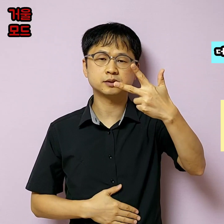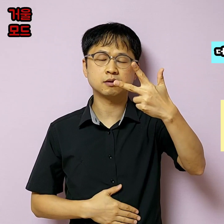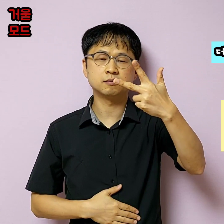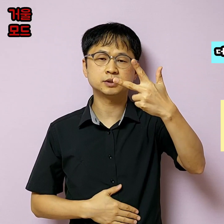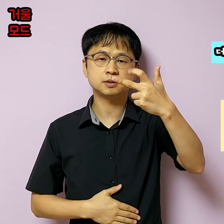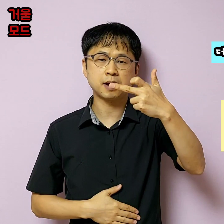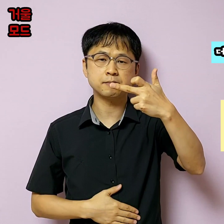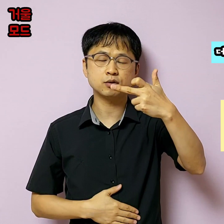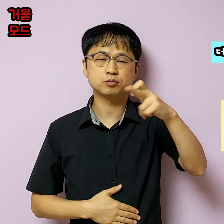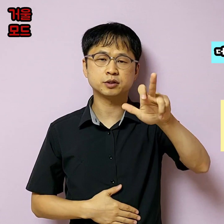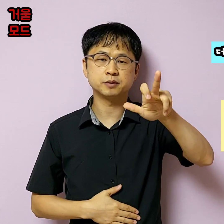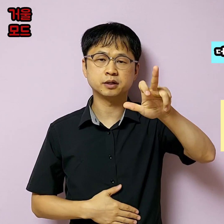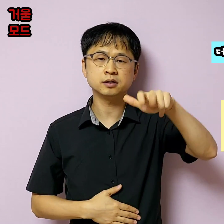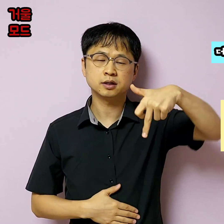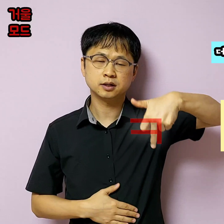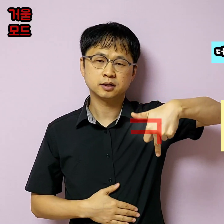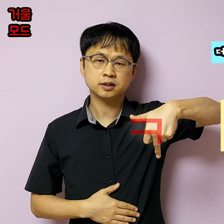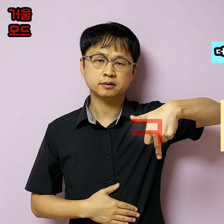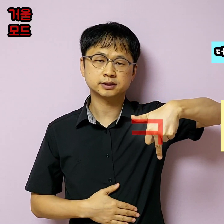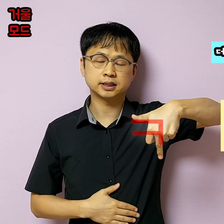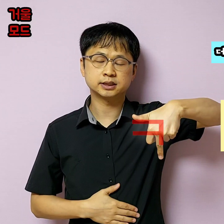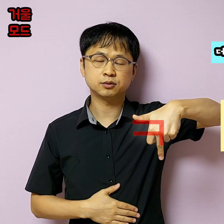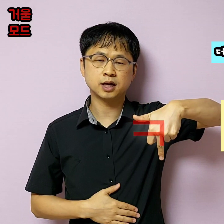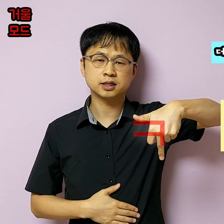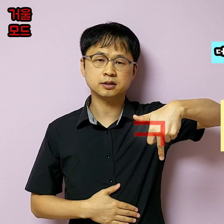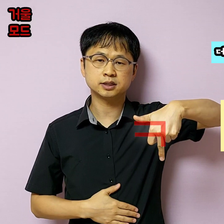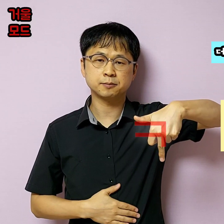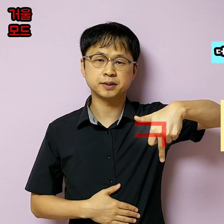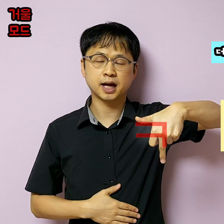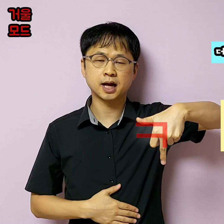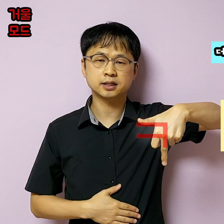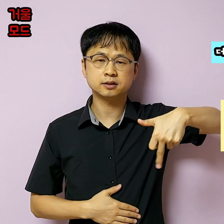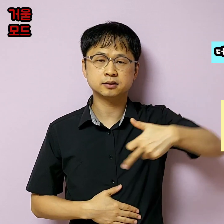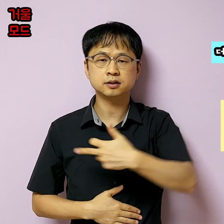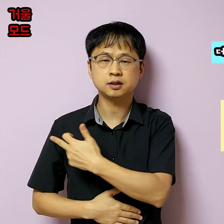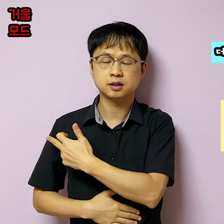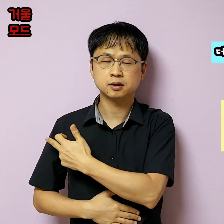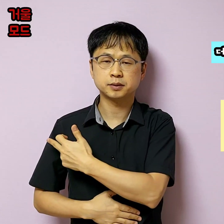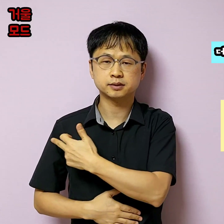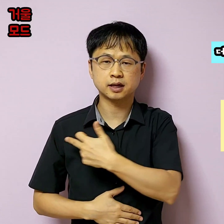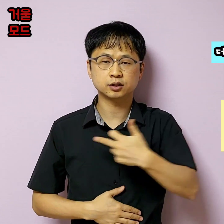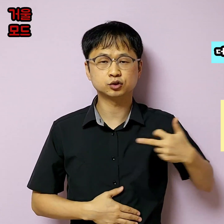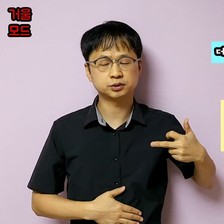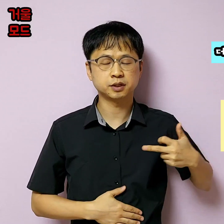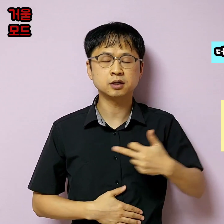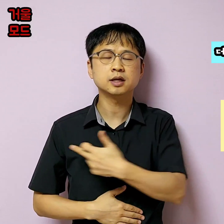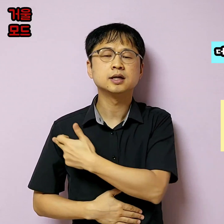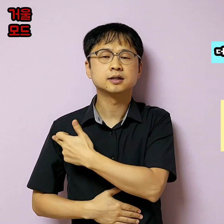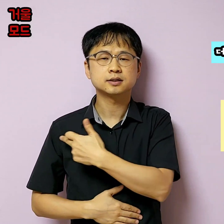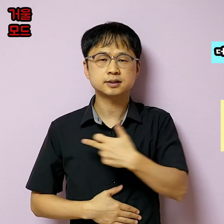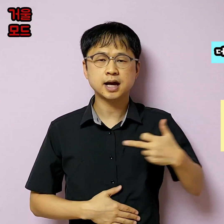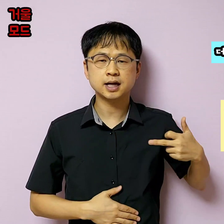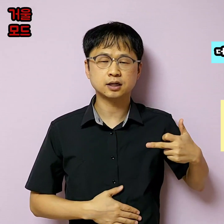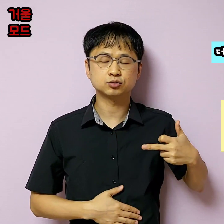펴서 검지를 반만 구부리면 키역자, 지화 키역이 됩니다. 키역을 옆에서 당겨주시면 크다라는